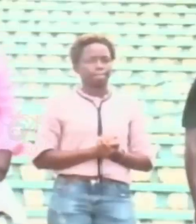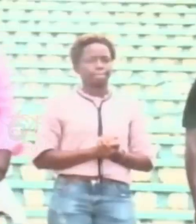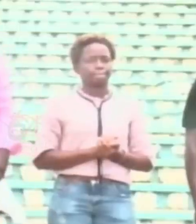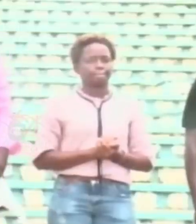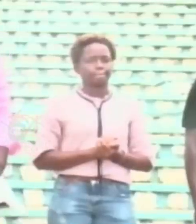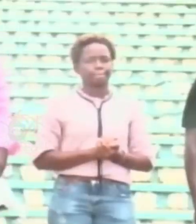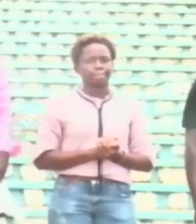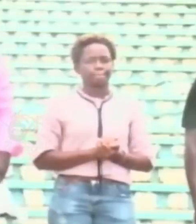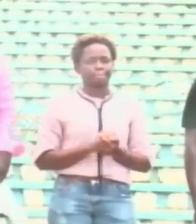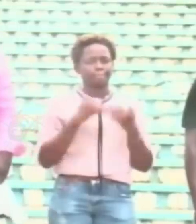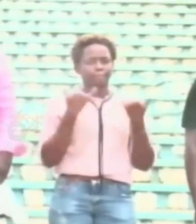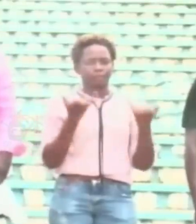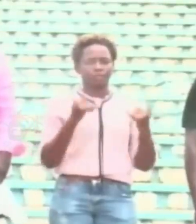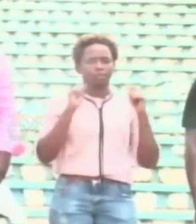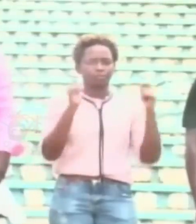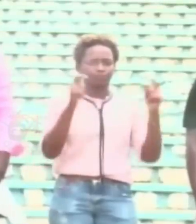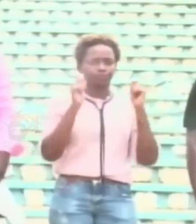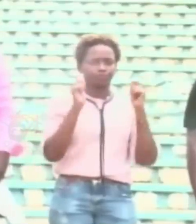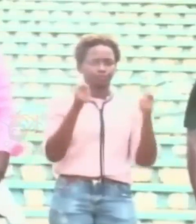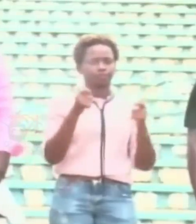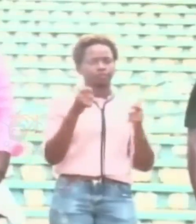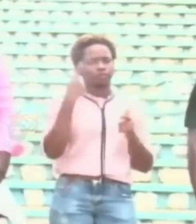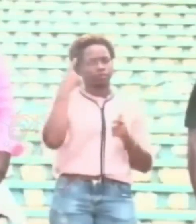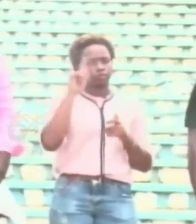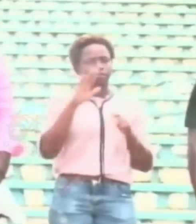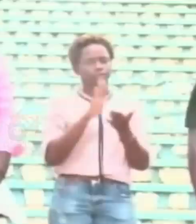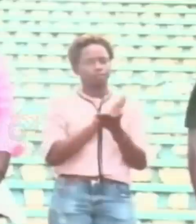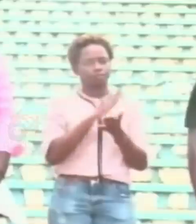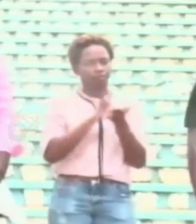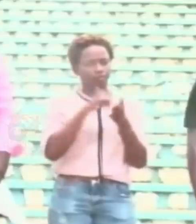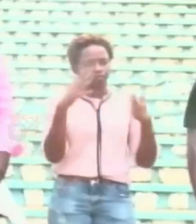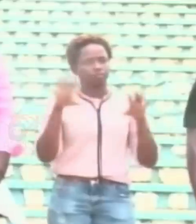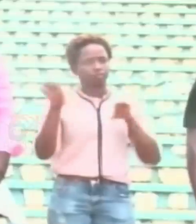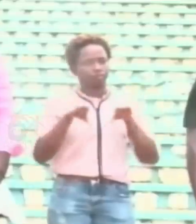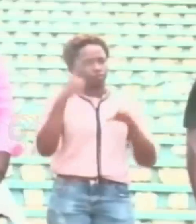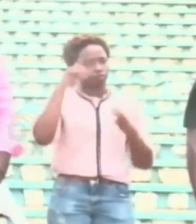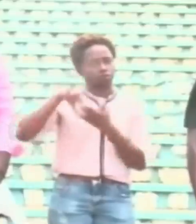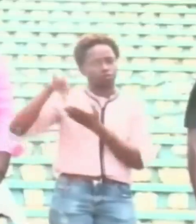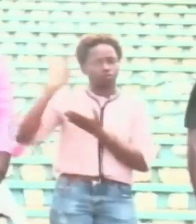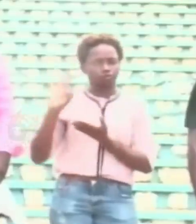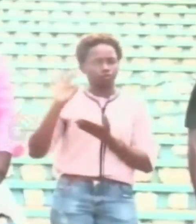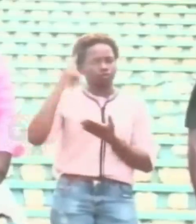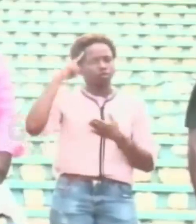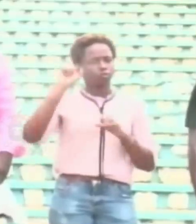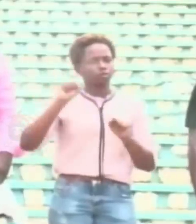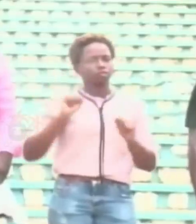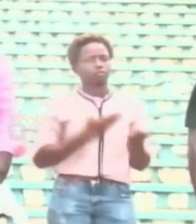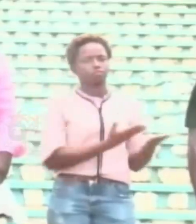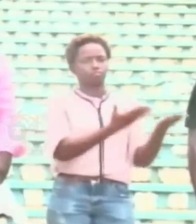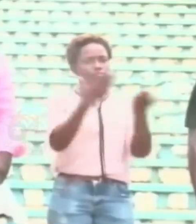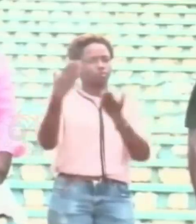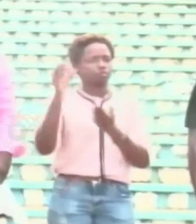C'est la même chose. Quand il y a pressé pour délimitation fin fait, moi-même pour lui rejoindre pour me passer